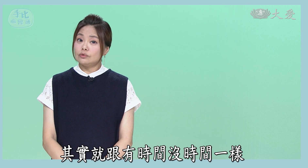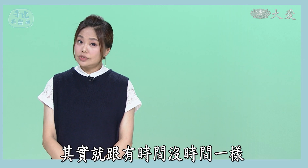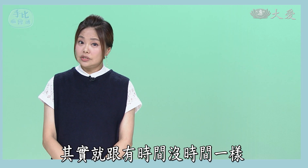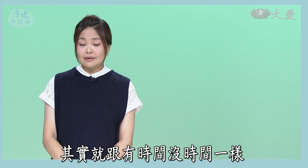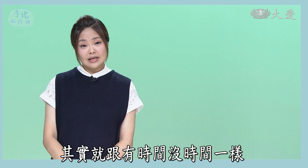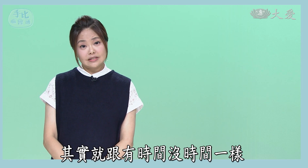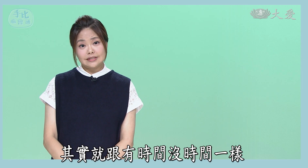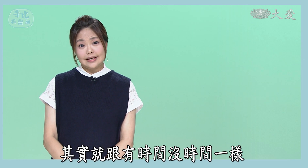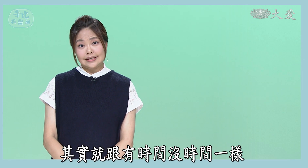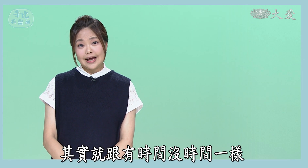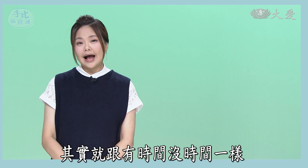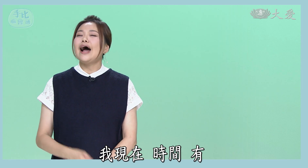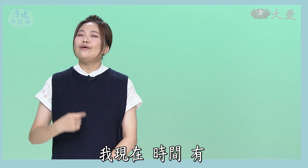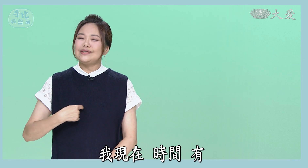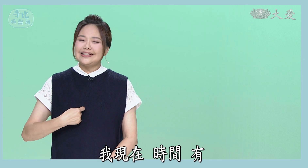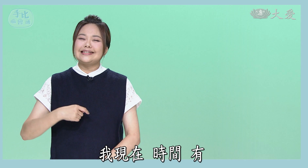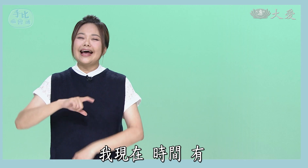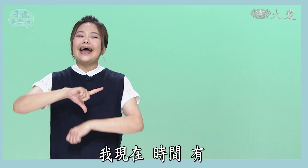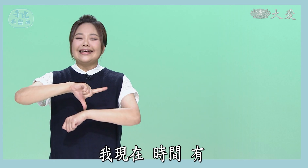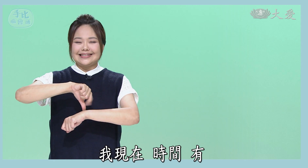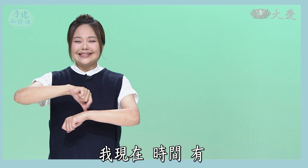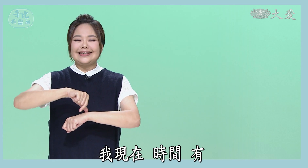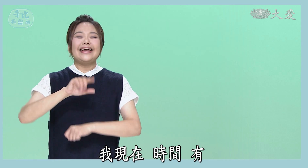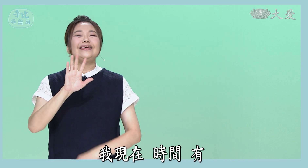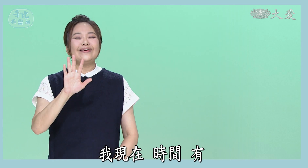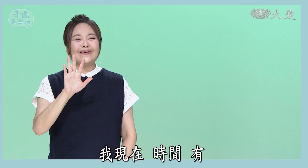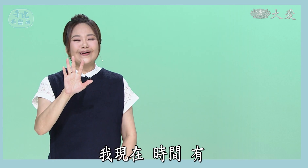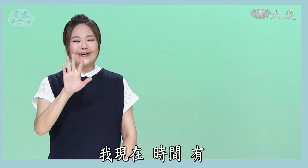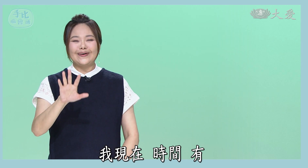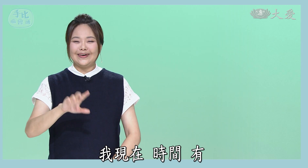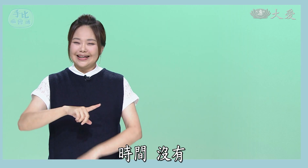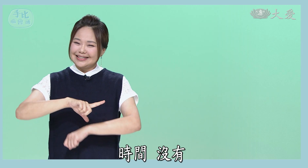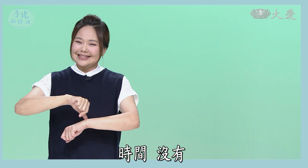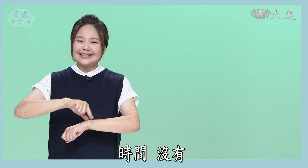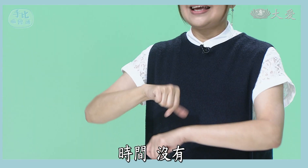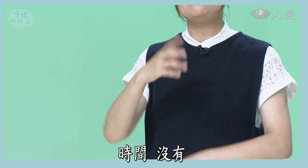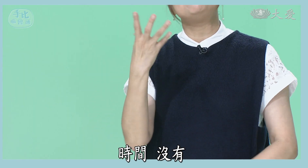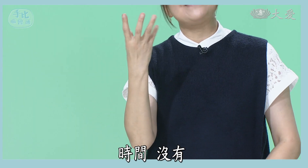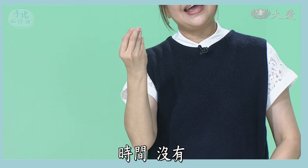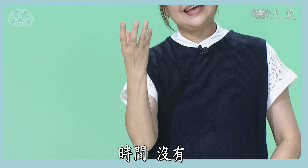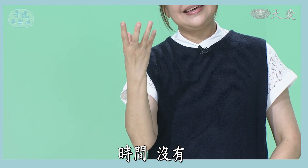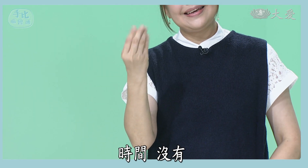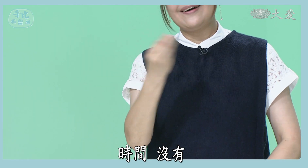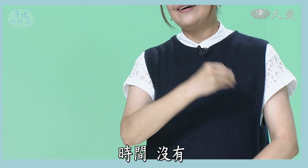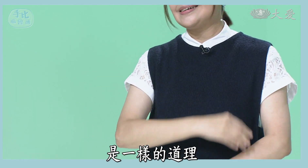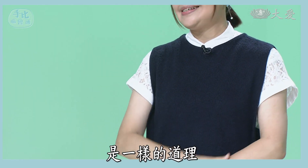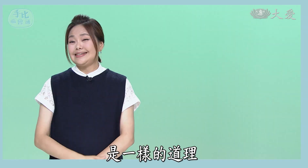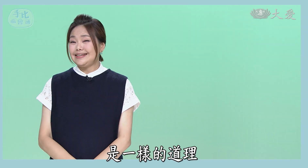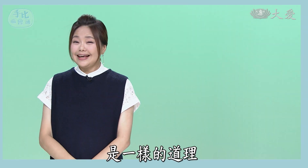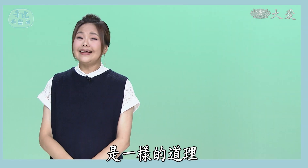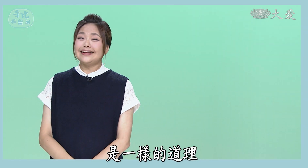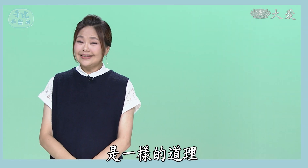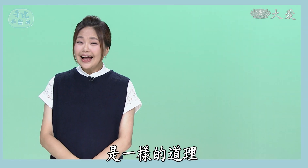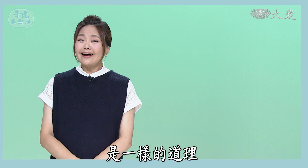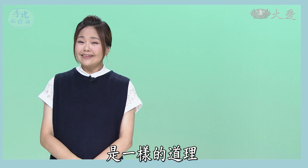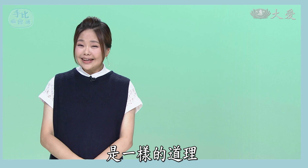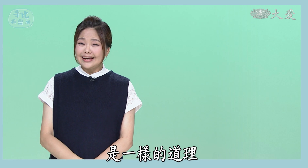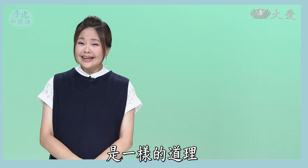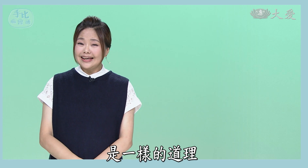时间没时间一样，我现在时间有，时间没有，是一样的道理。